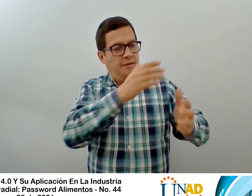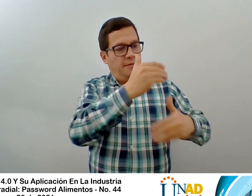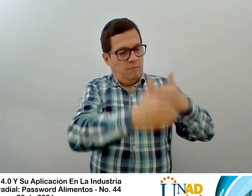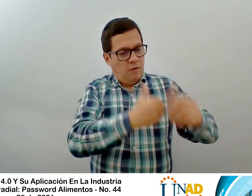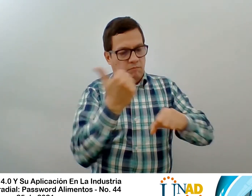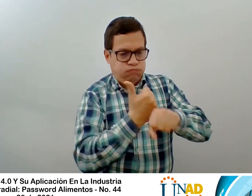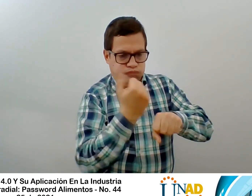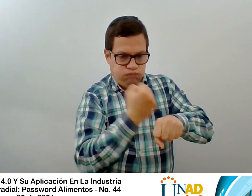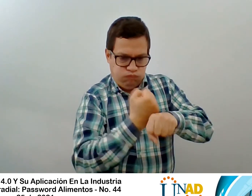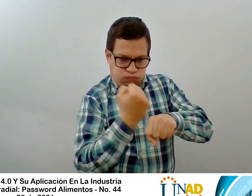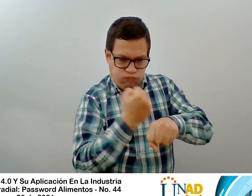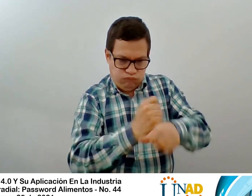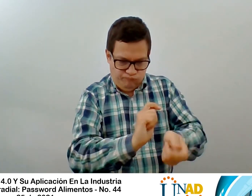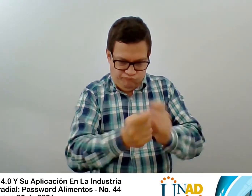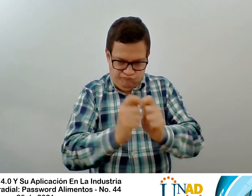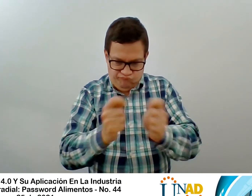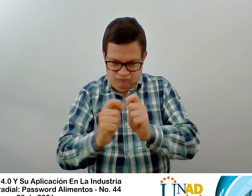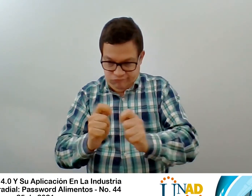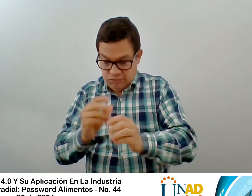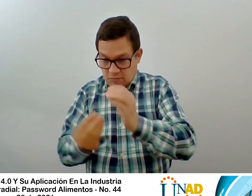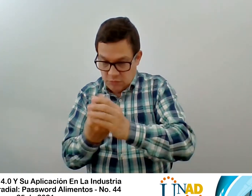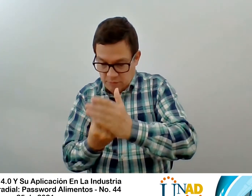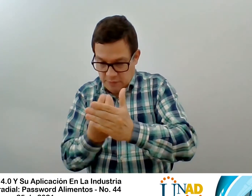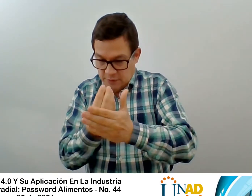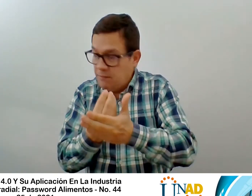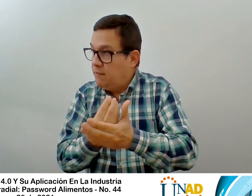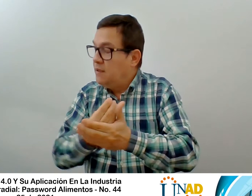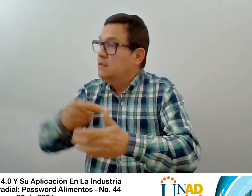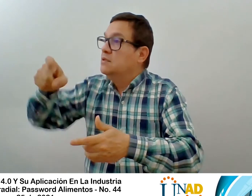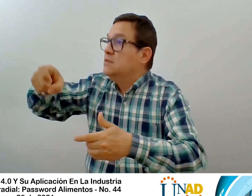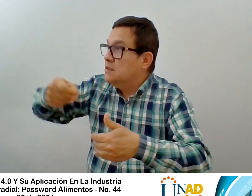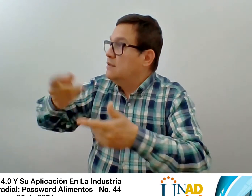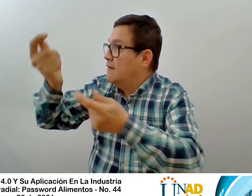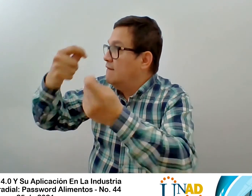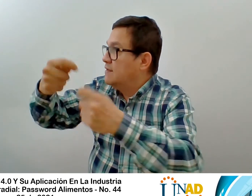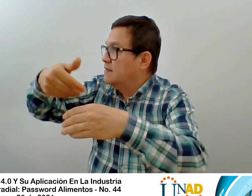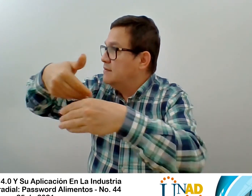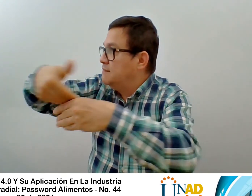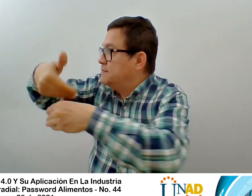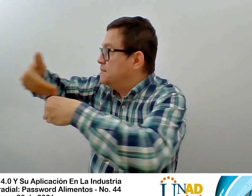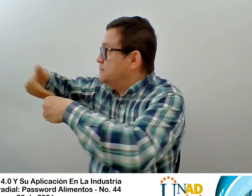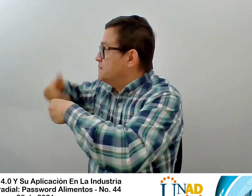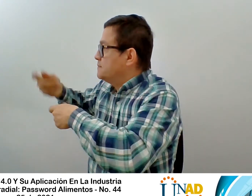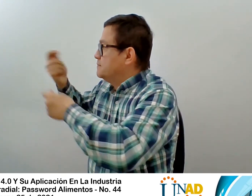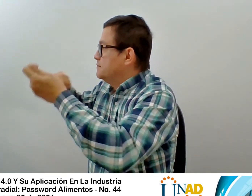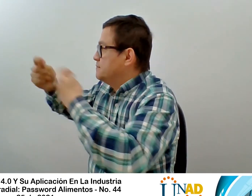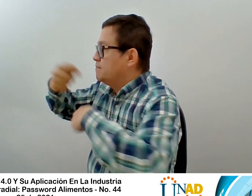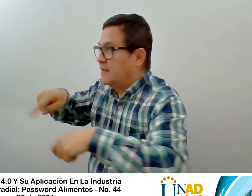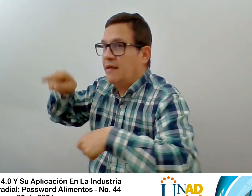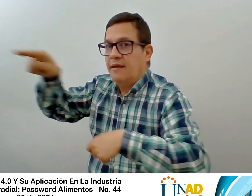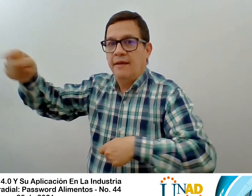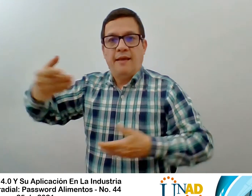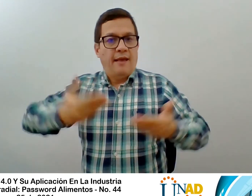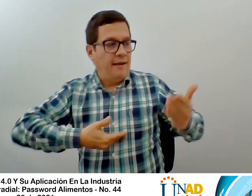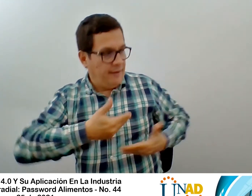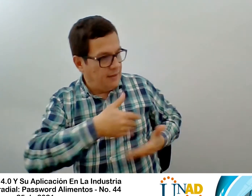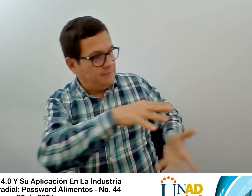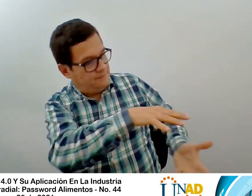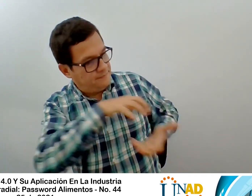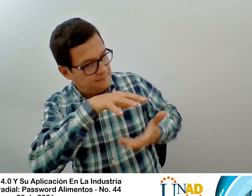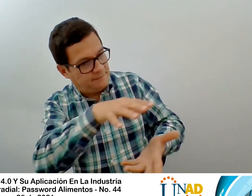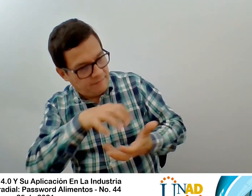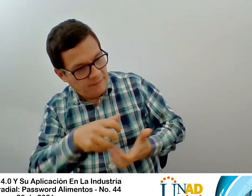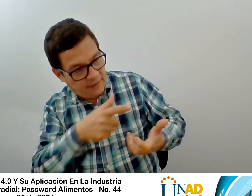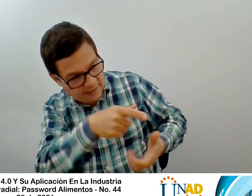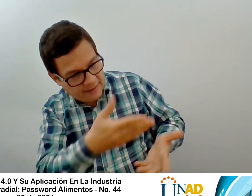suministro. Esto hará que pueda ser posible un seguimiento de los pedidos, por ejemplo, que se cruce información con los inventarios de